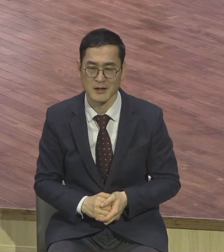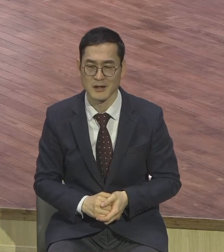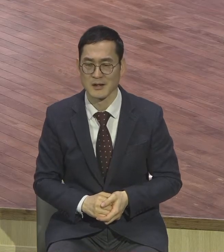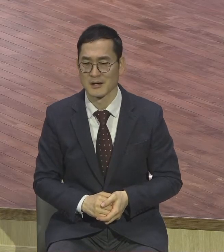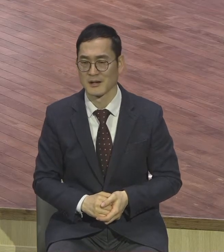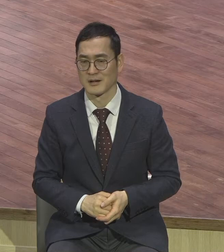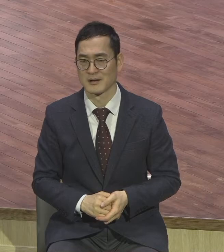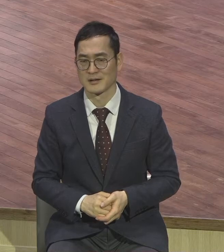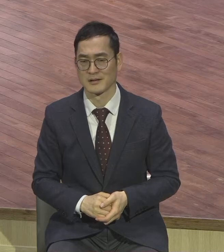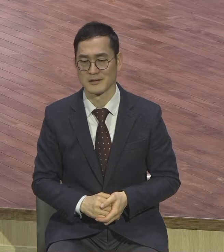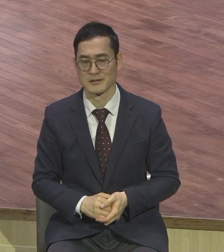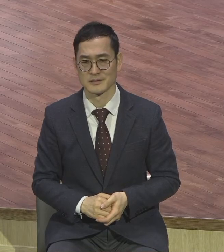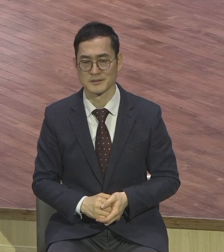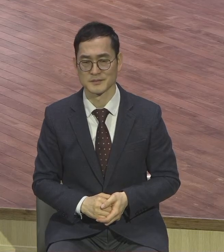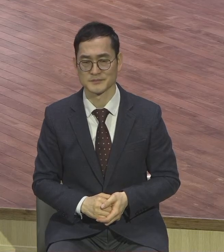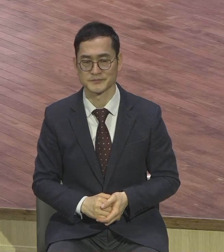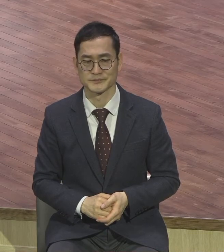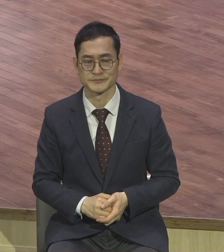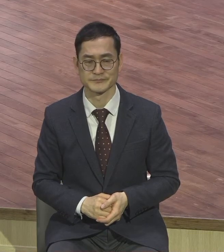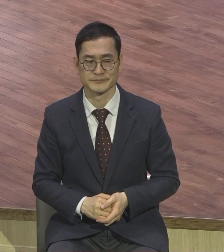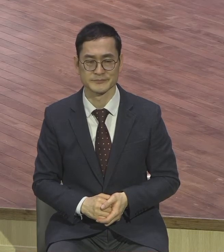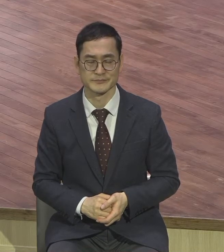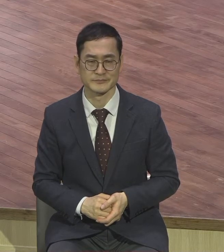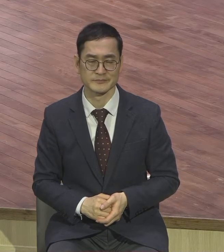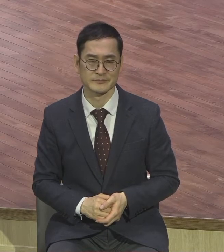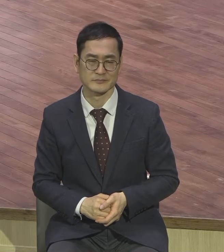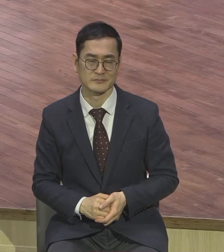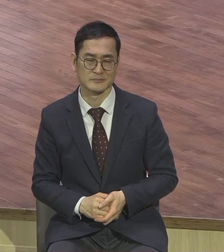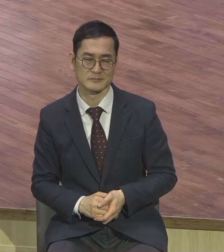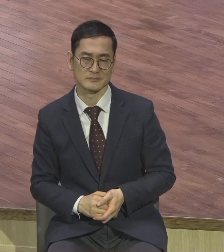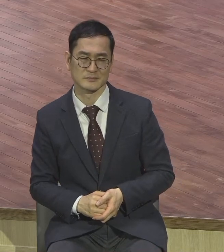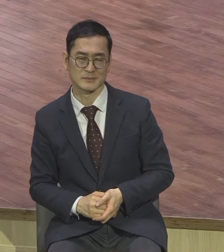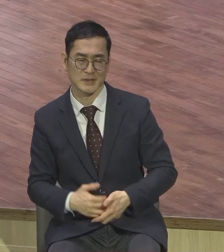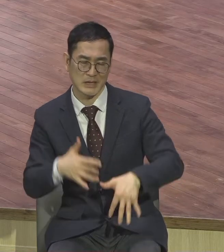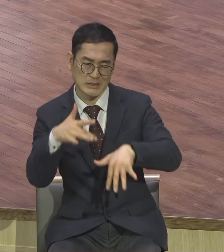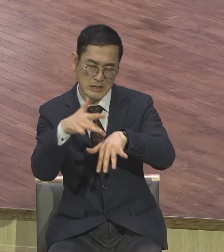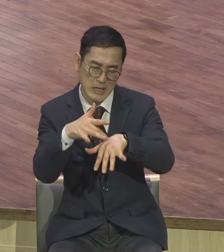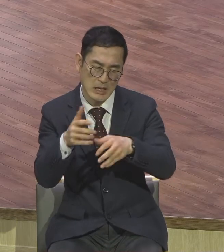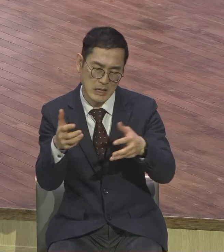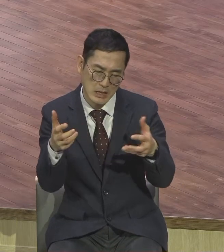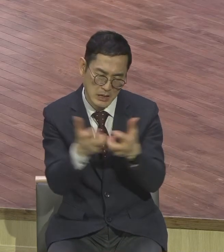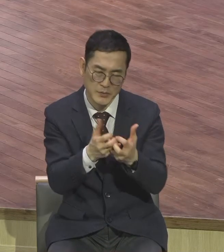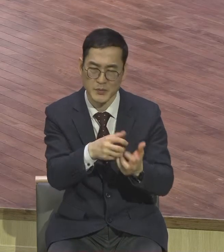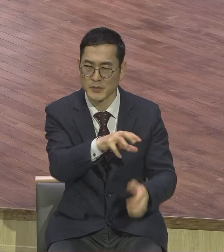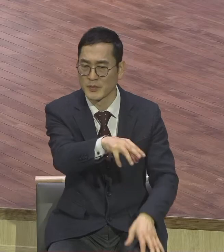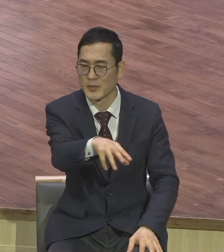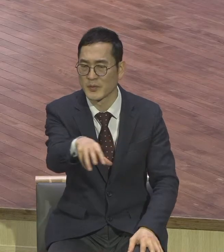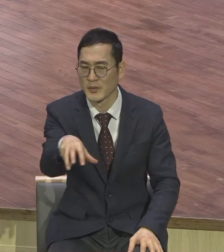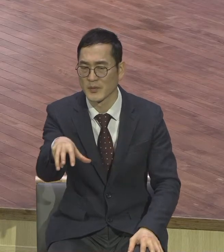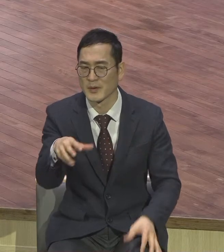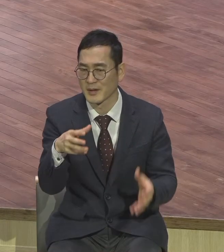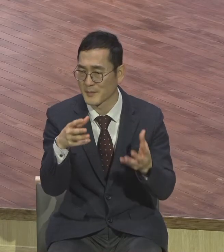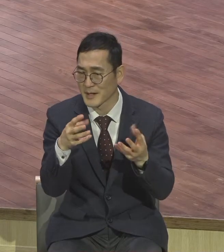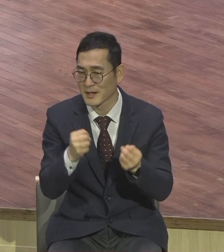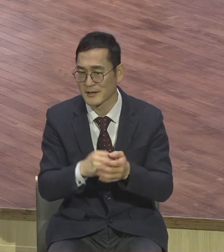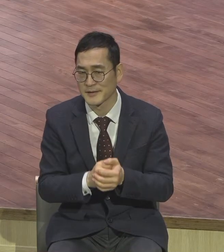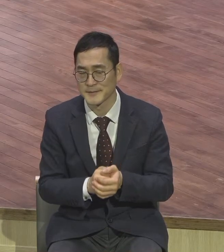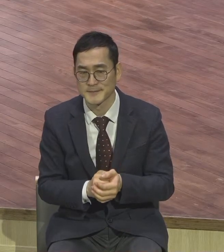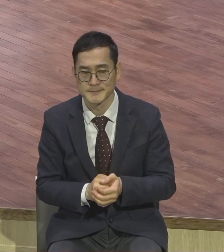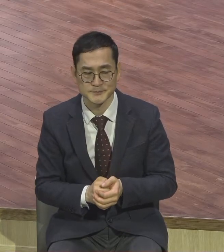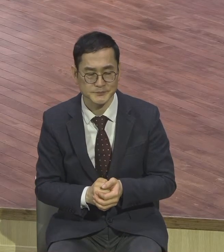이런 거짓 치유 시대에 빠져 있습니다. 지금 정확한 답을 두지 못하니까 시간이